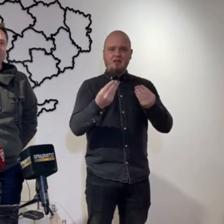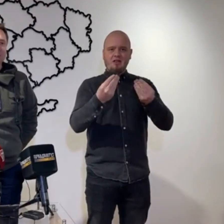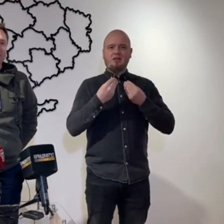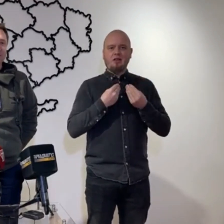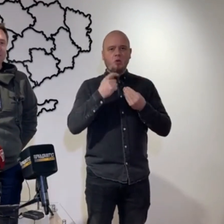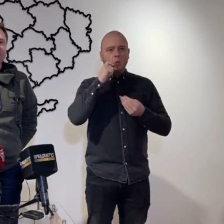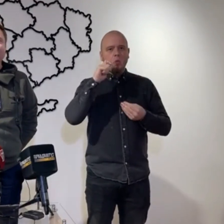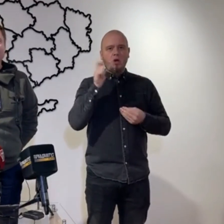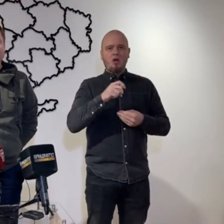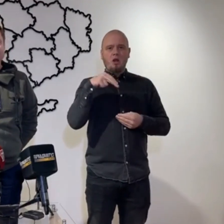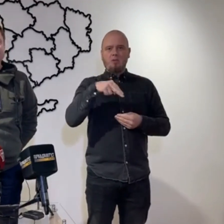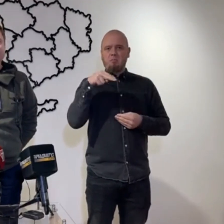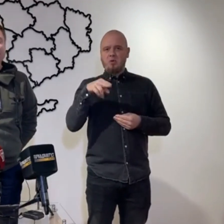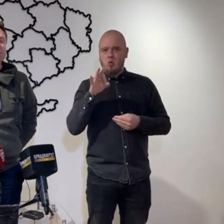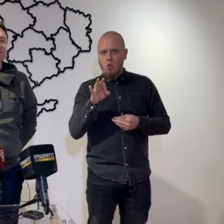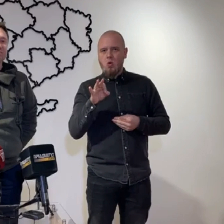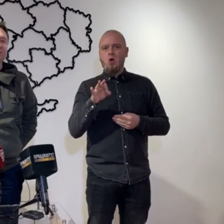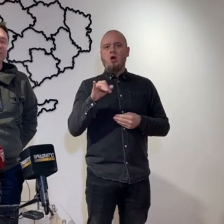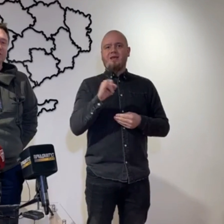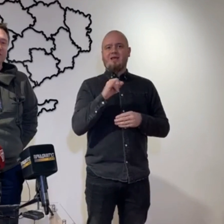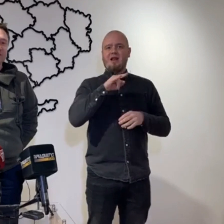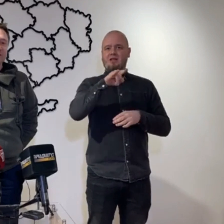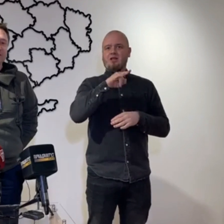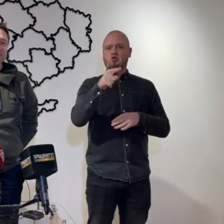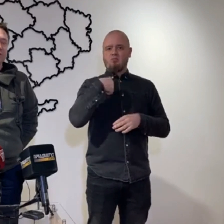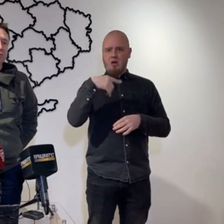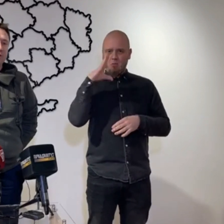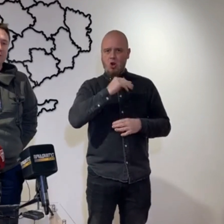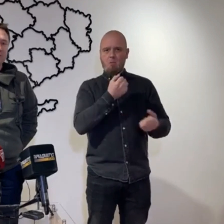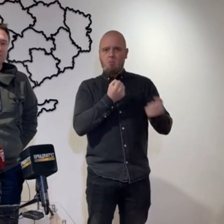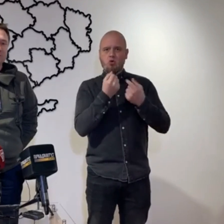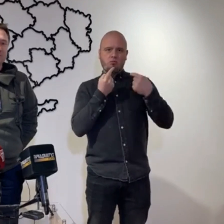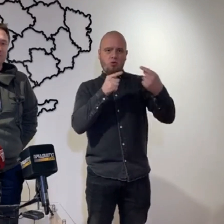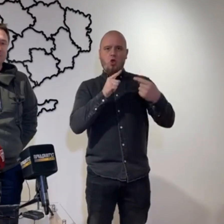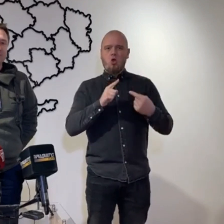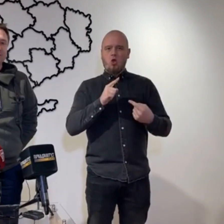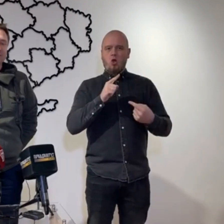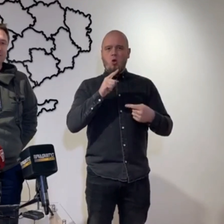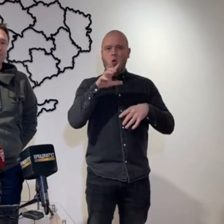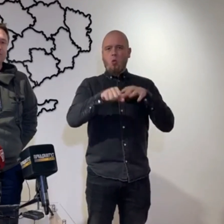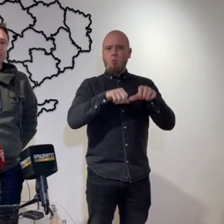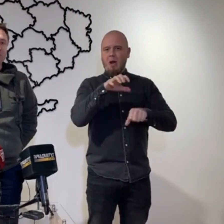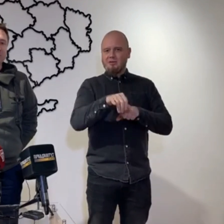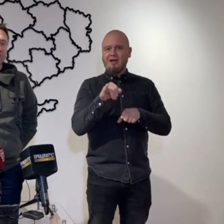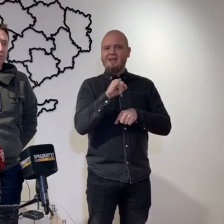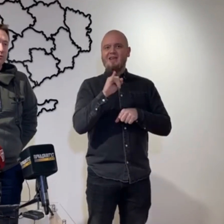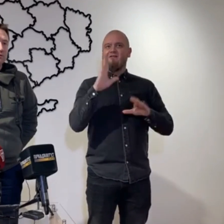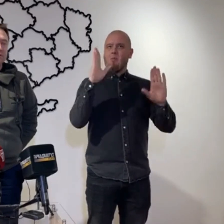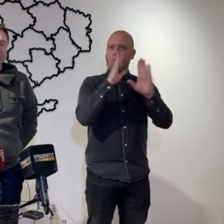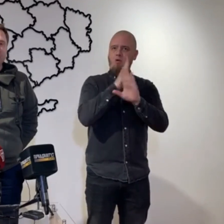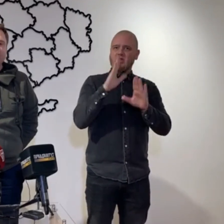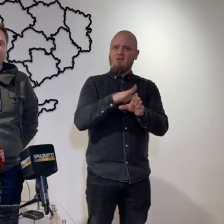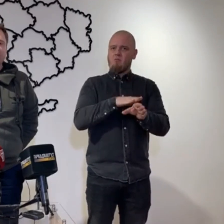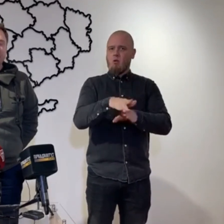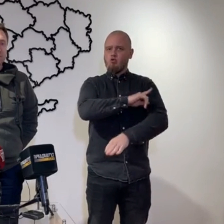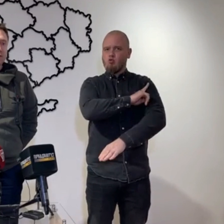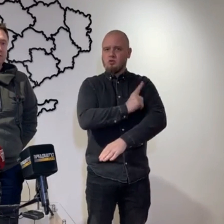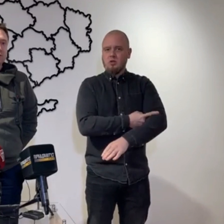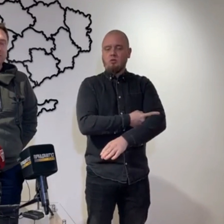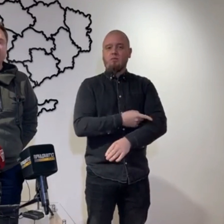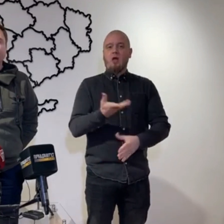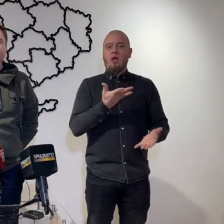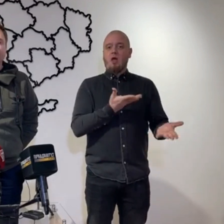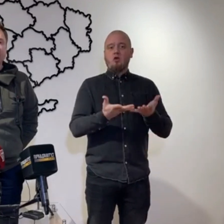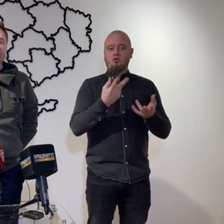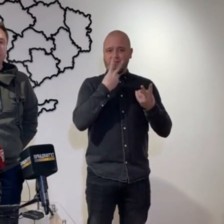ППО і літачки, щоб ми могли боротися з окупантом і в повітрі в повну силу. Щоб